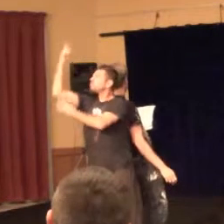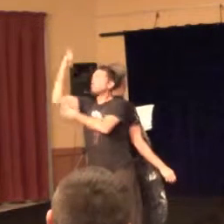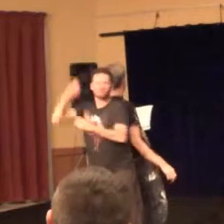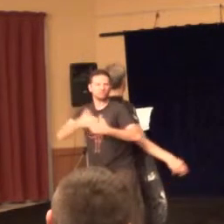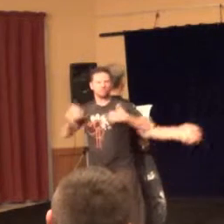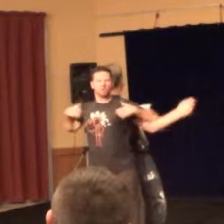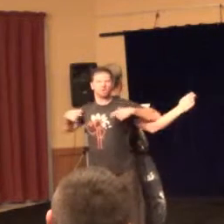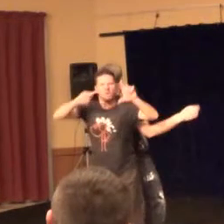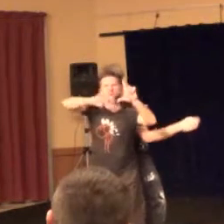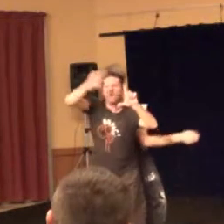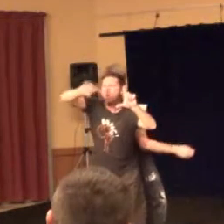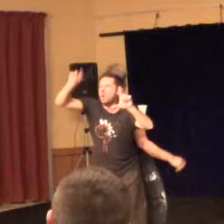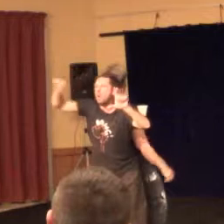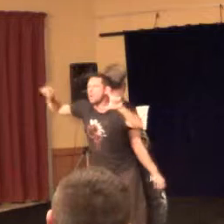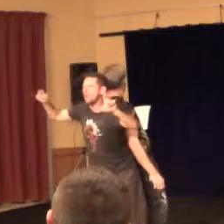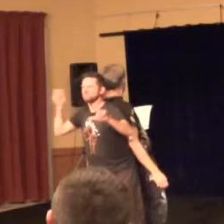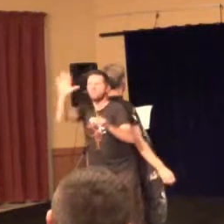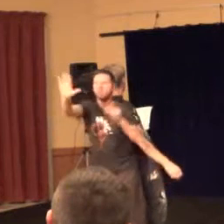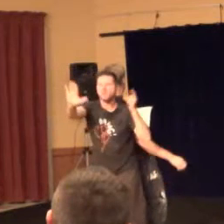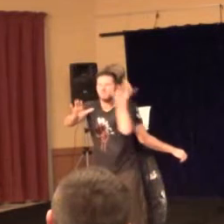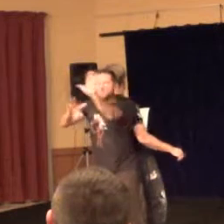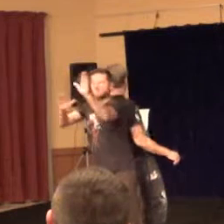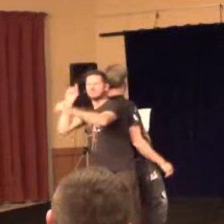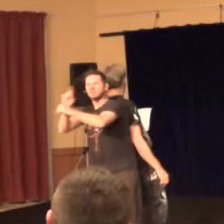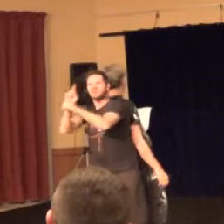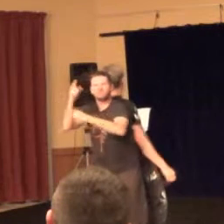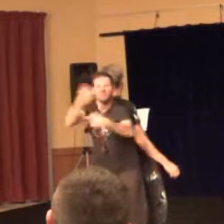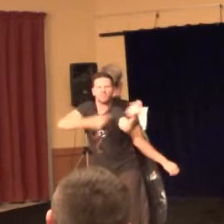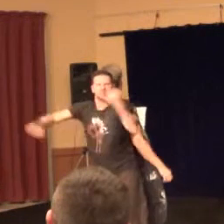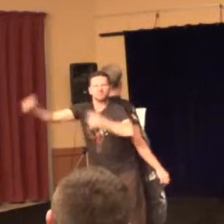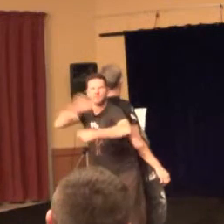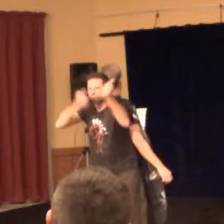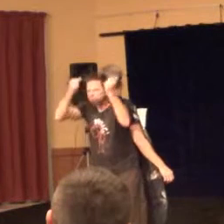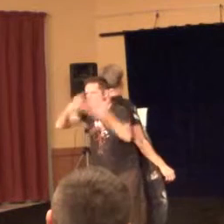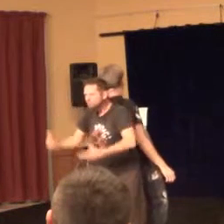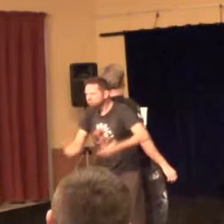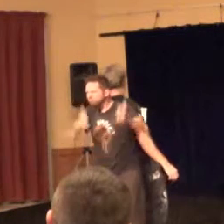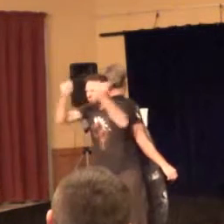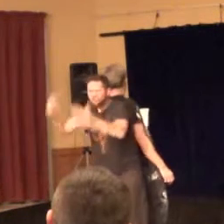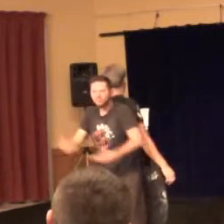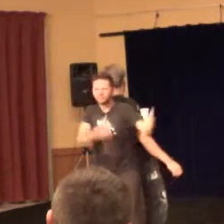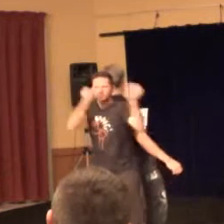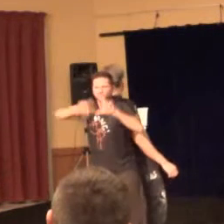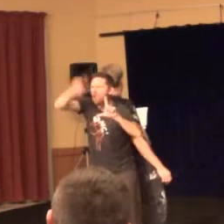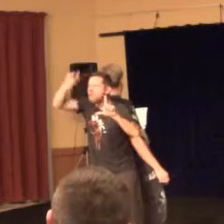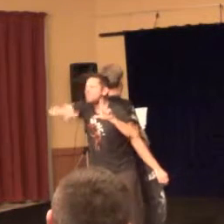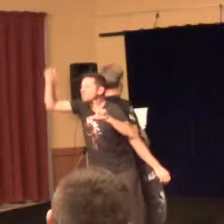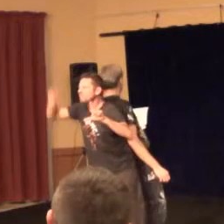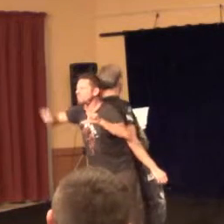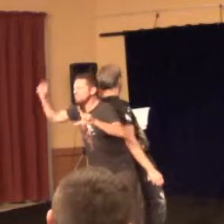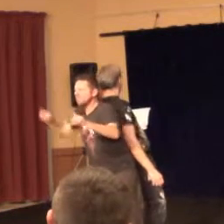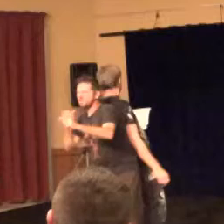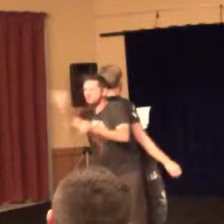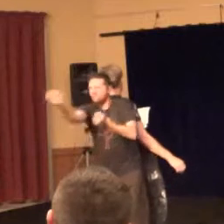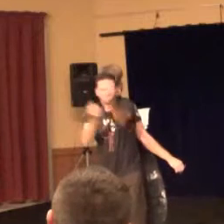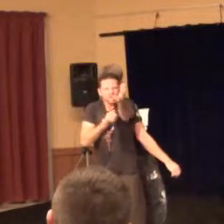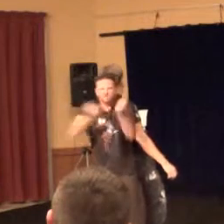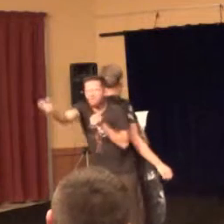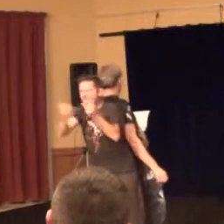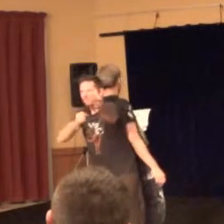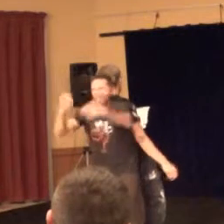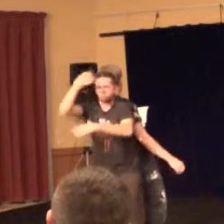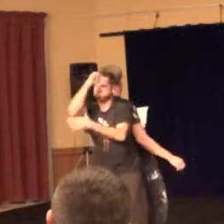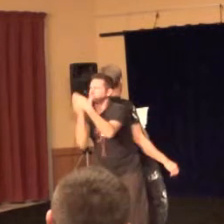aux analyses politiques, aux critiques économiques, on s'en remet aux chiffres, aux indices, aux courbes, aux ratios, aux états de